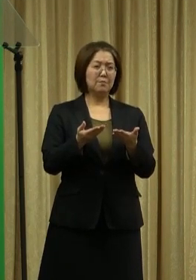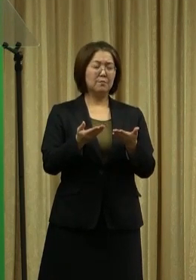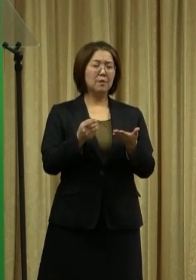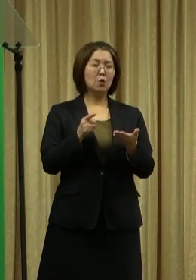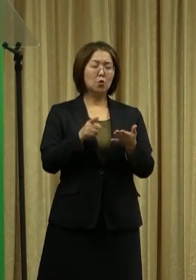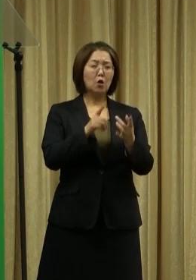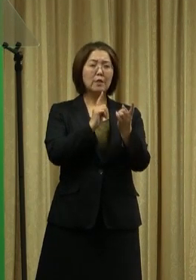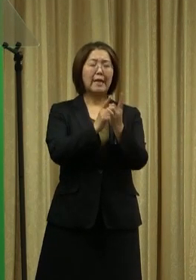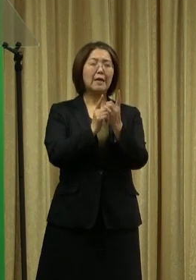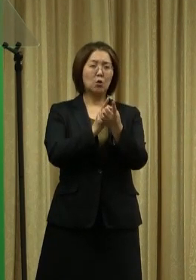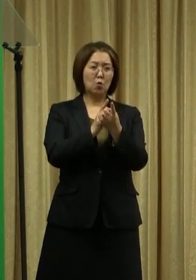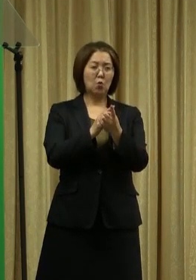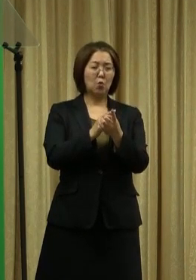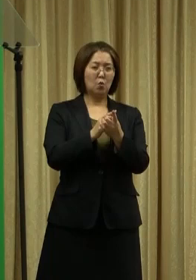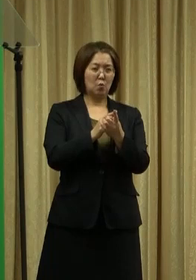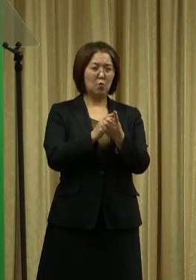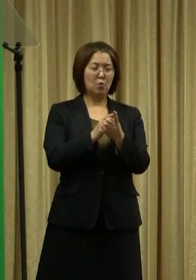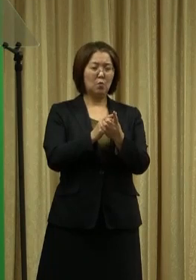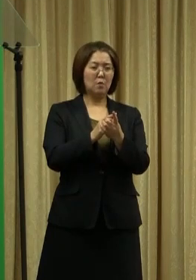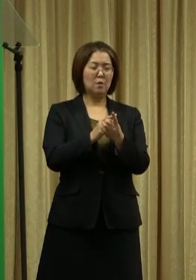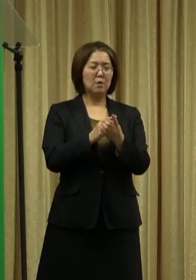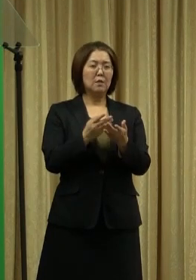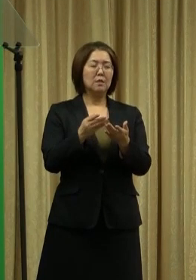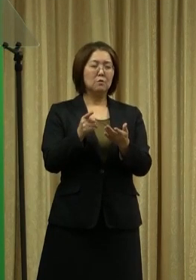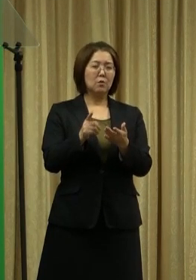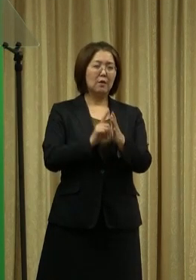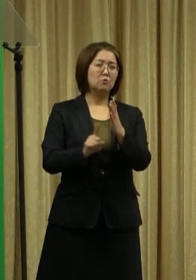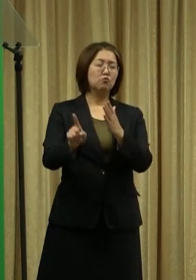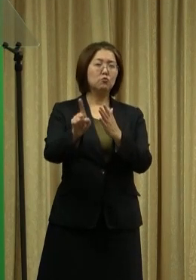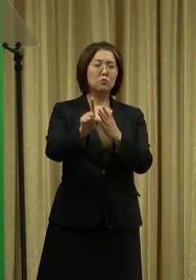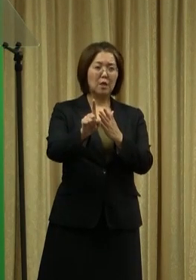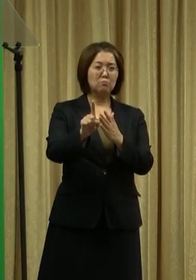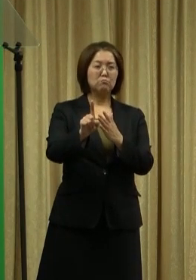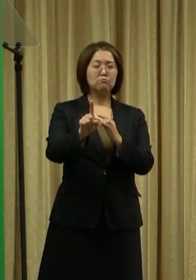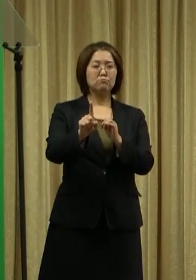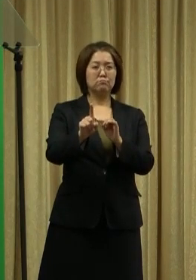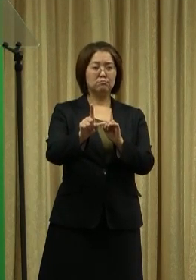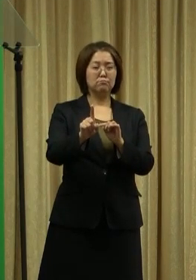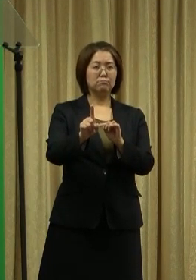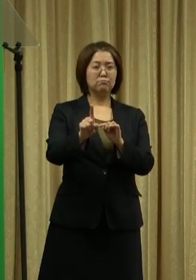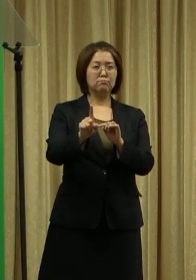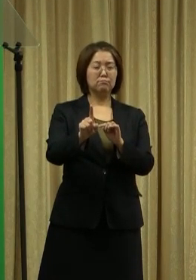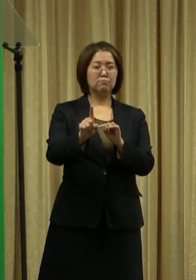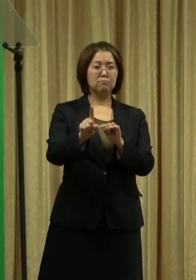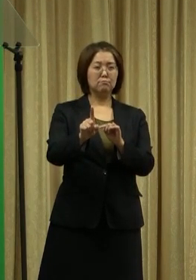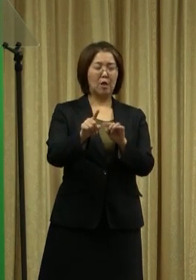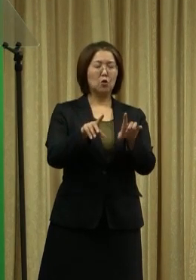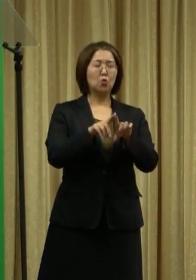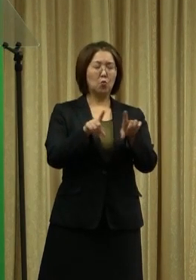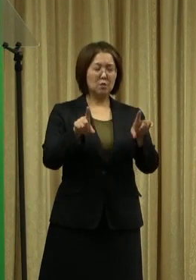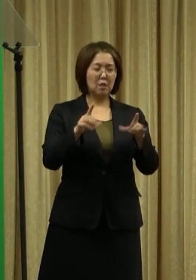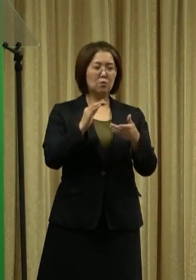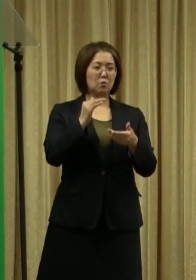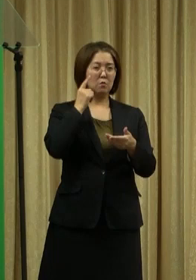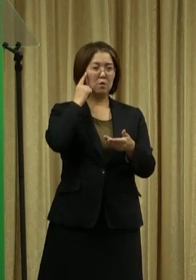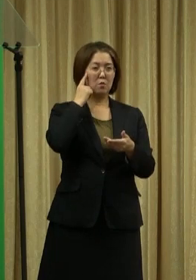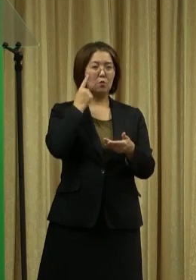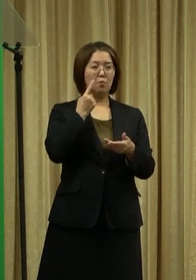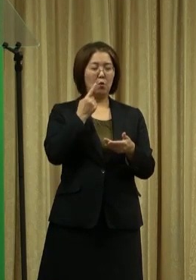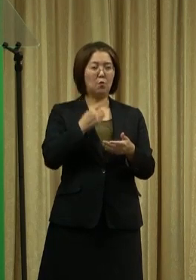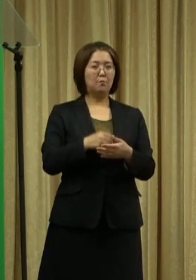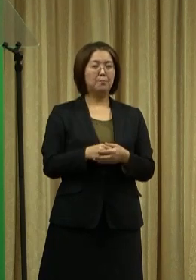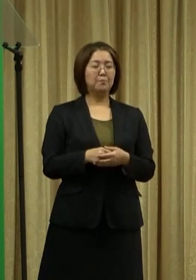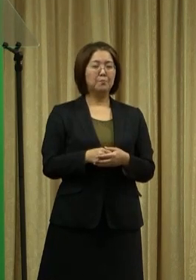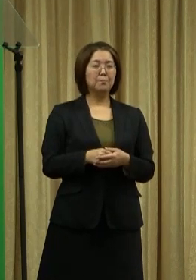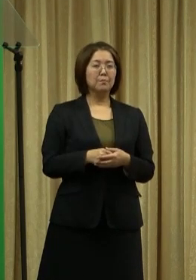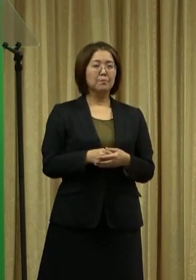の対応、被災者の支援、震災対応をやはり最優先とすることは、これは当然のことだというふうに思います。